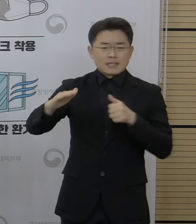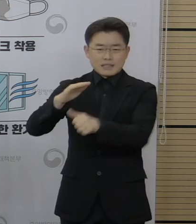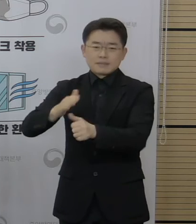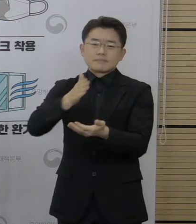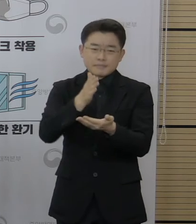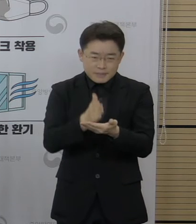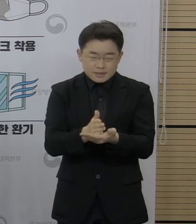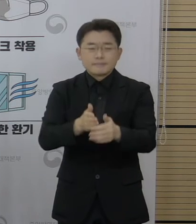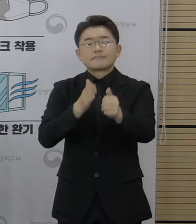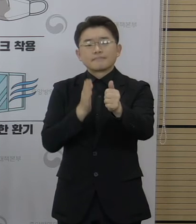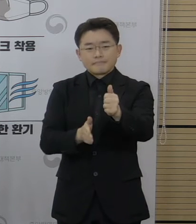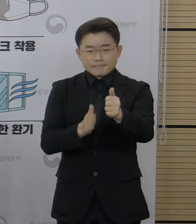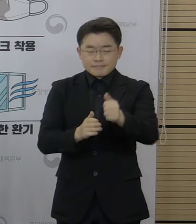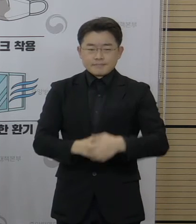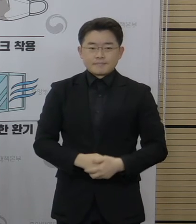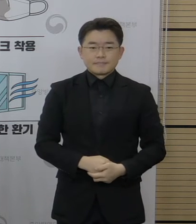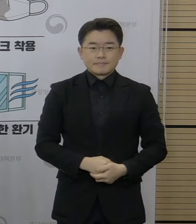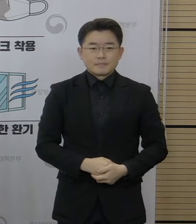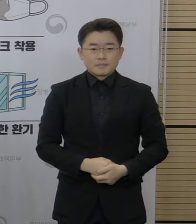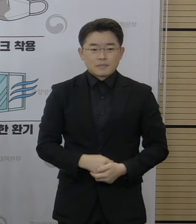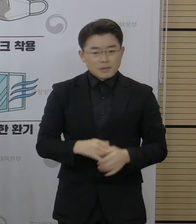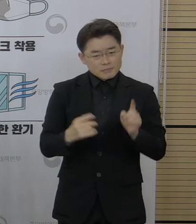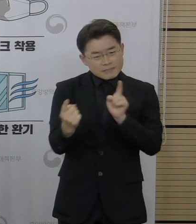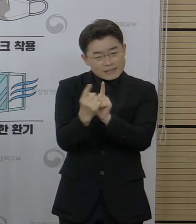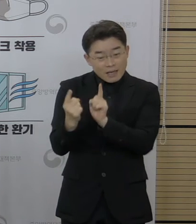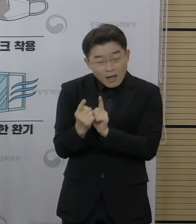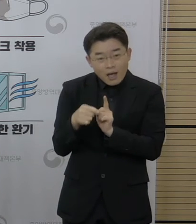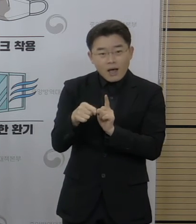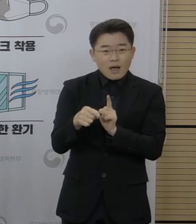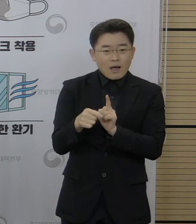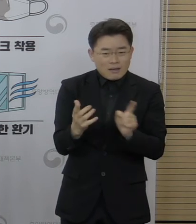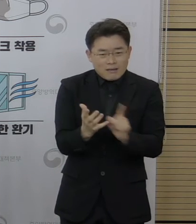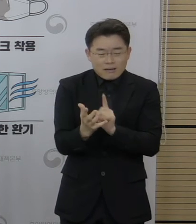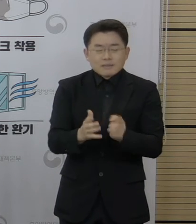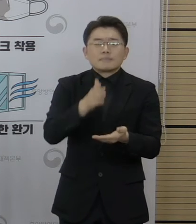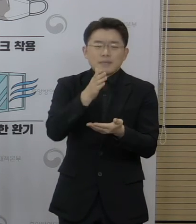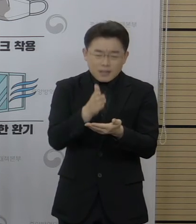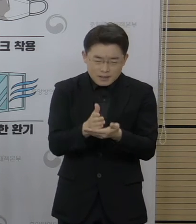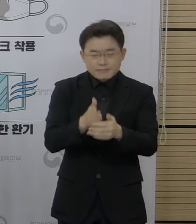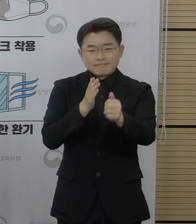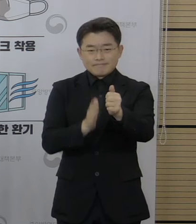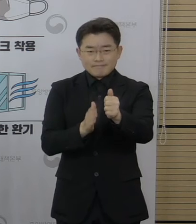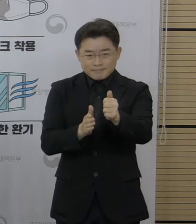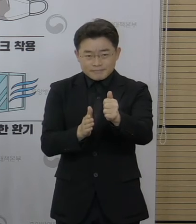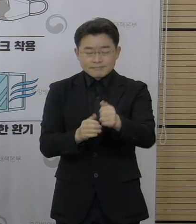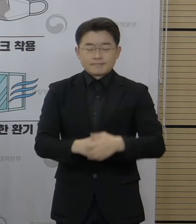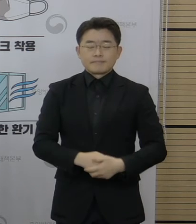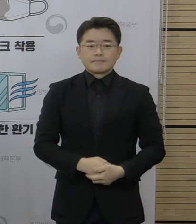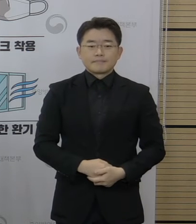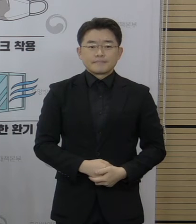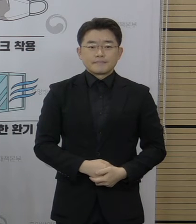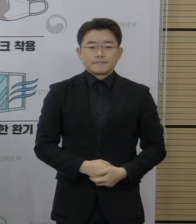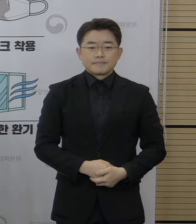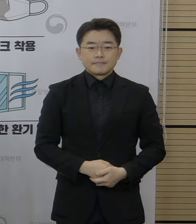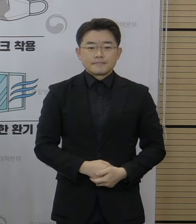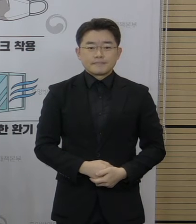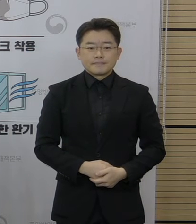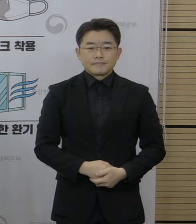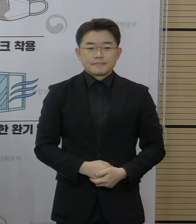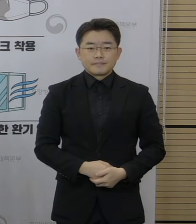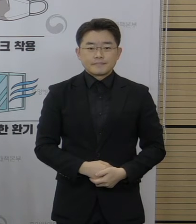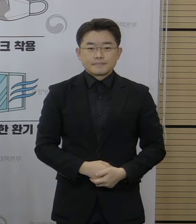위험 시설을 방문하거나 사람간에 접촉하는 것을 최대한 자제하고 피 해 주시기를 당부드립니다